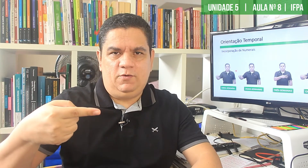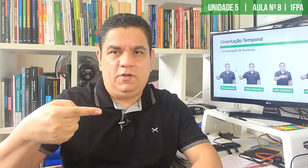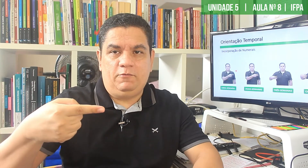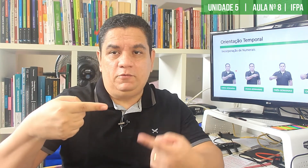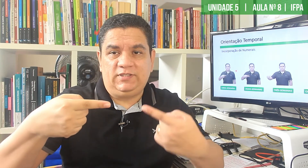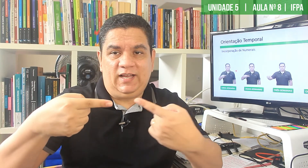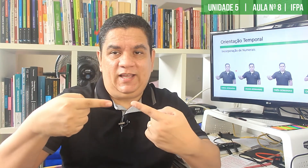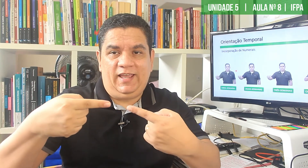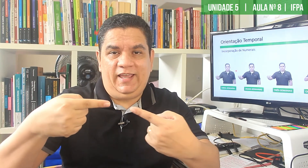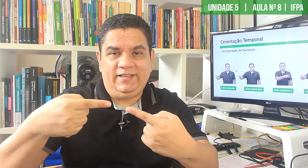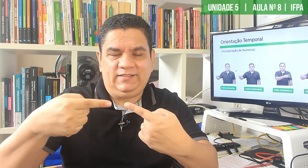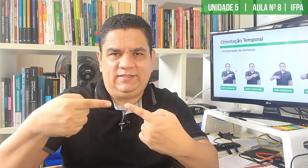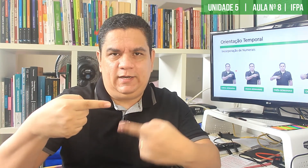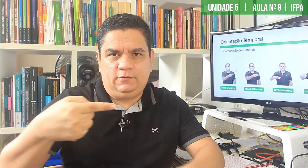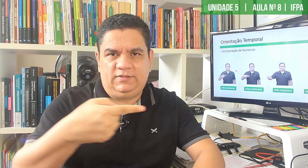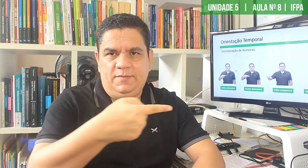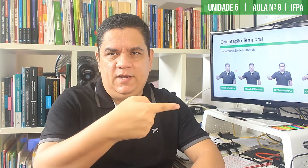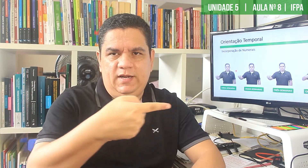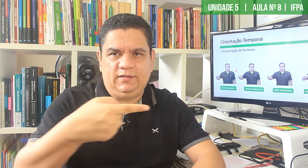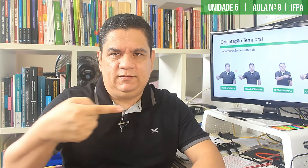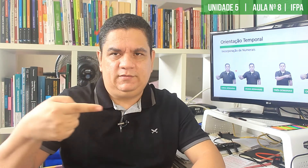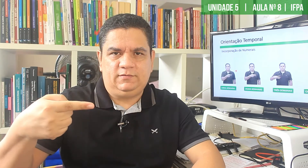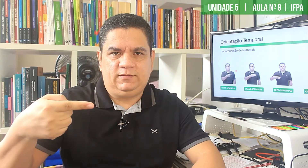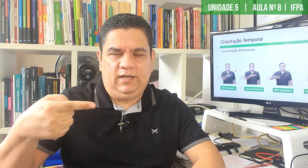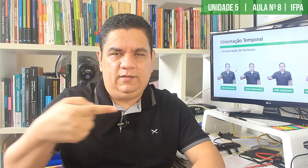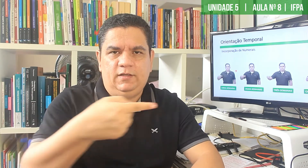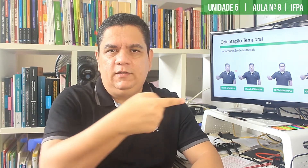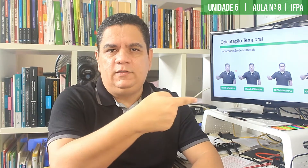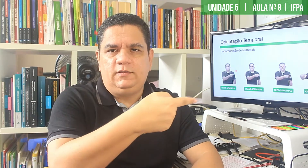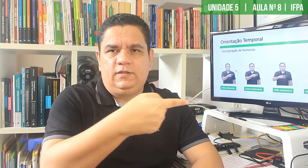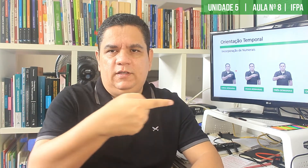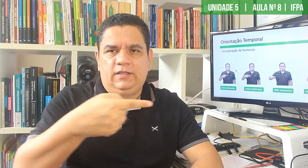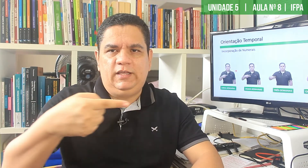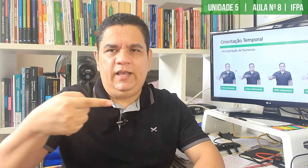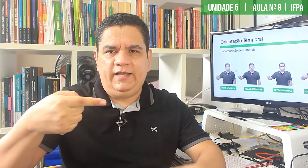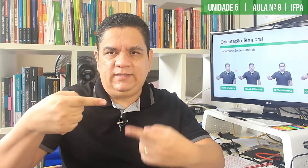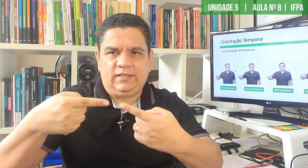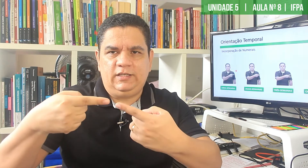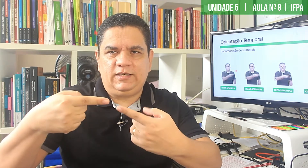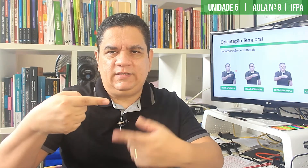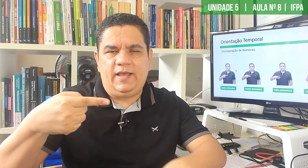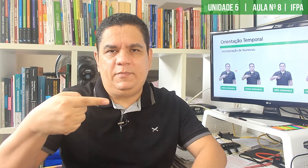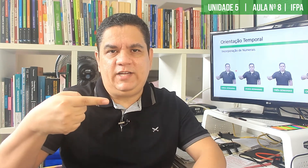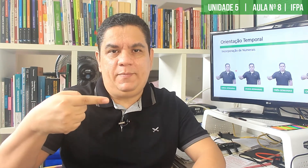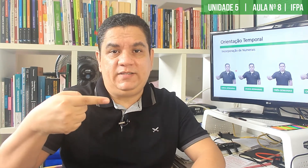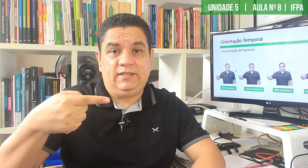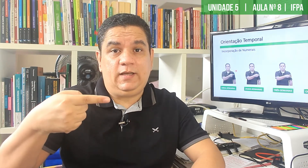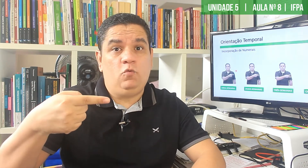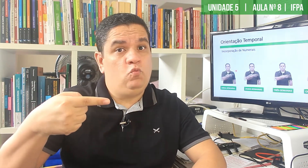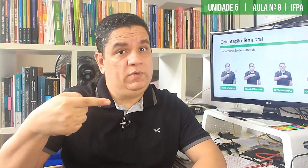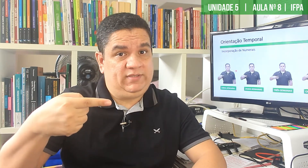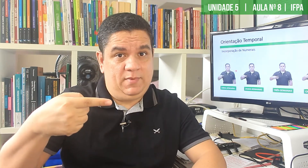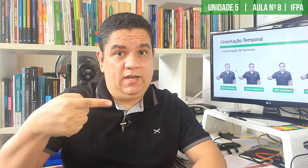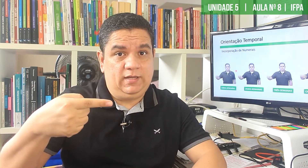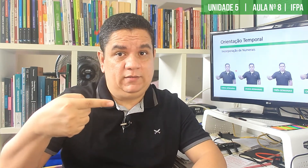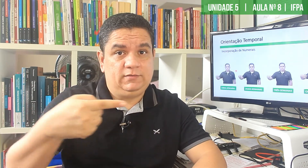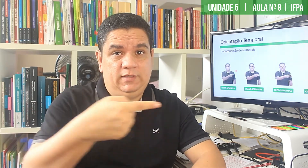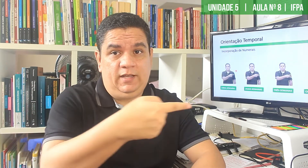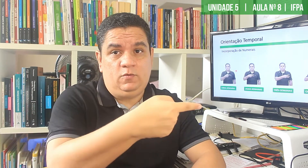eu vou usar esse sinal de semana, tá? Que esse aqui já representa uma semana, né?